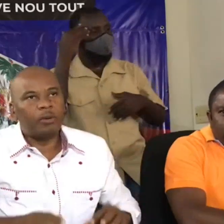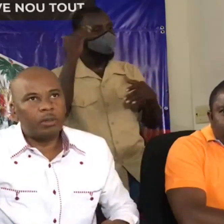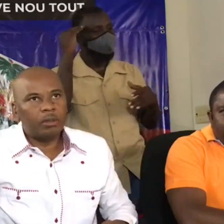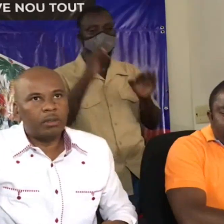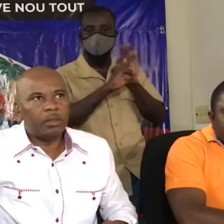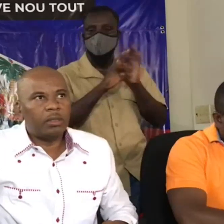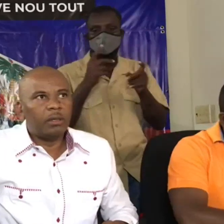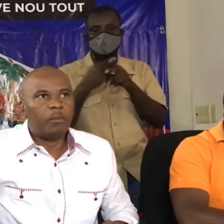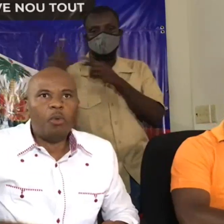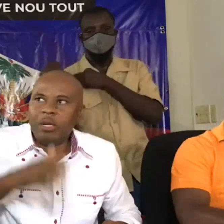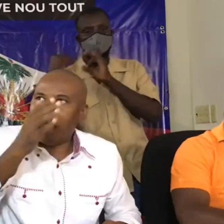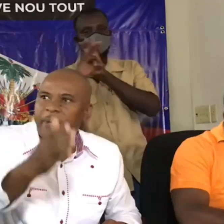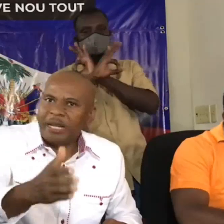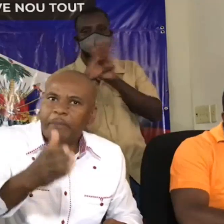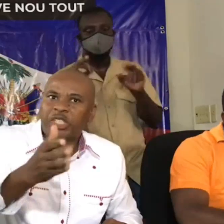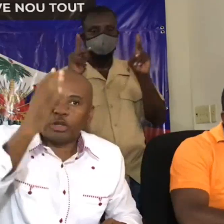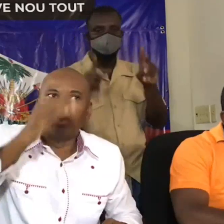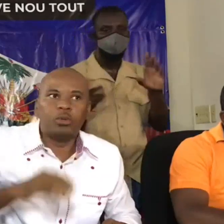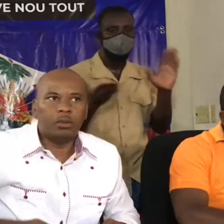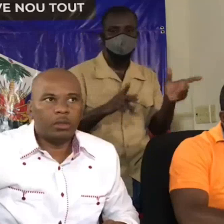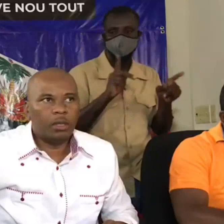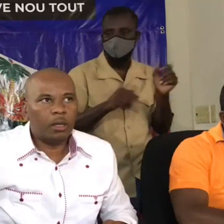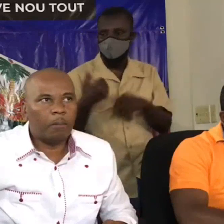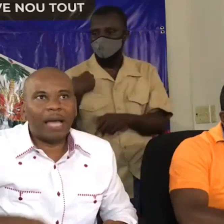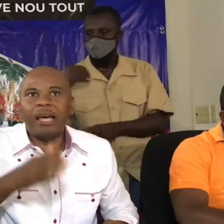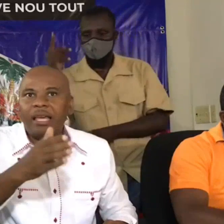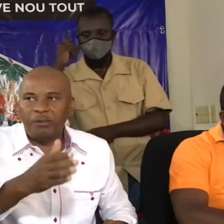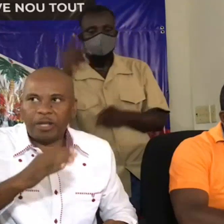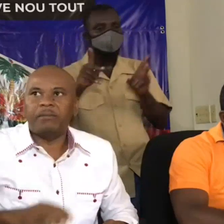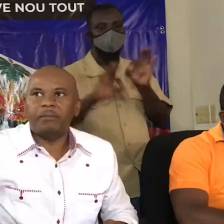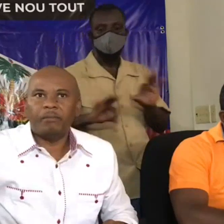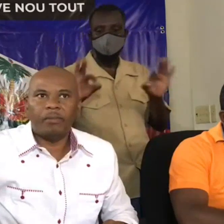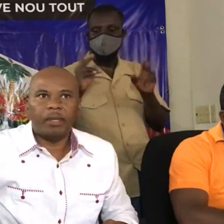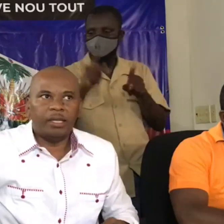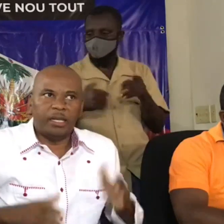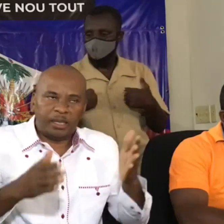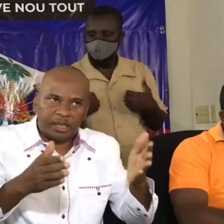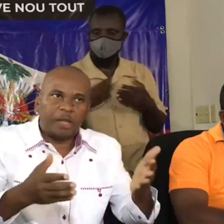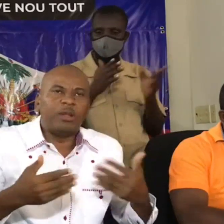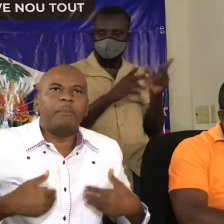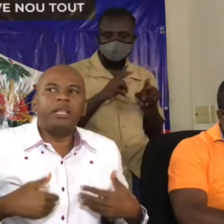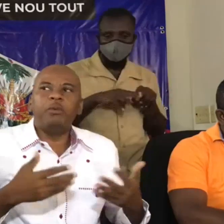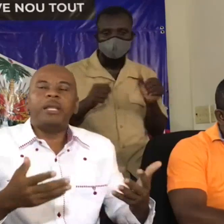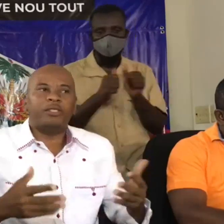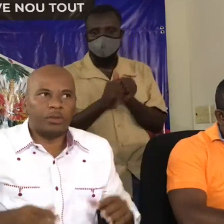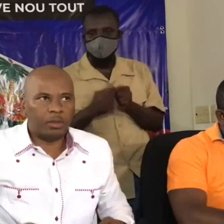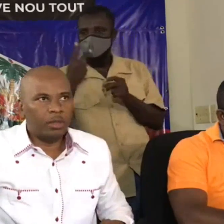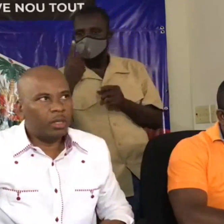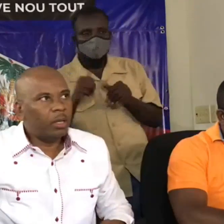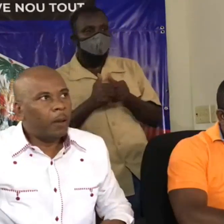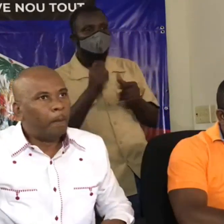ça yo. Moun ap kidnappé chaque jour. Pas gen rien qui fait. Et c'est dans ce sens ça tout n'a demandé